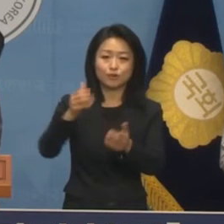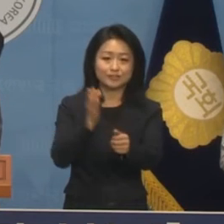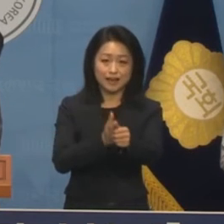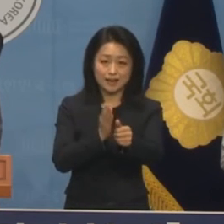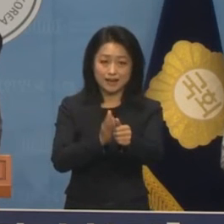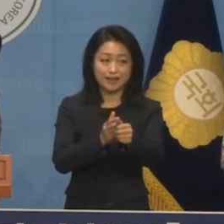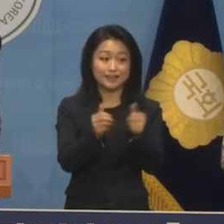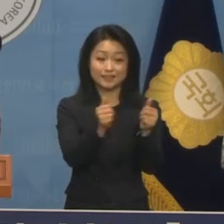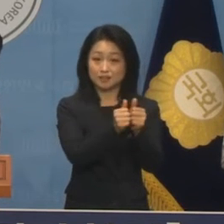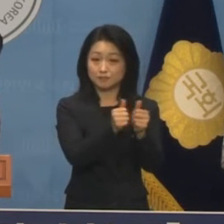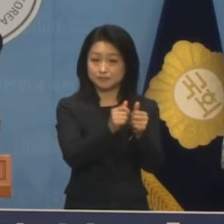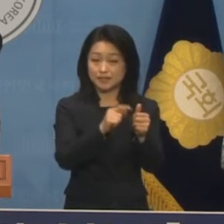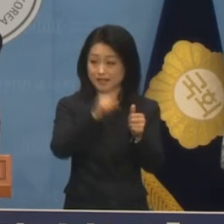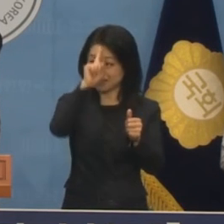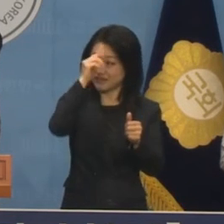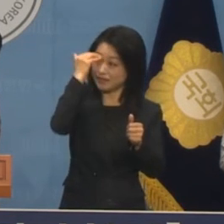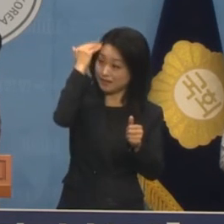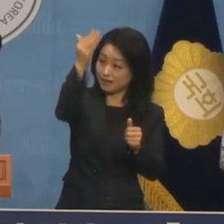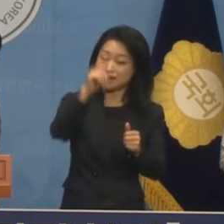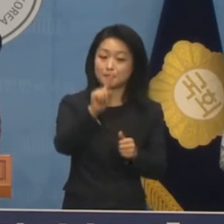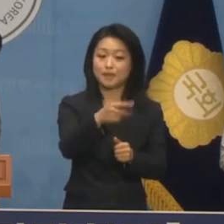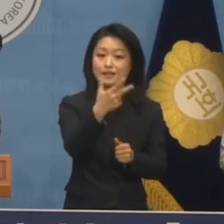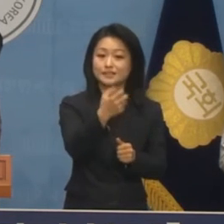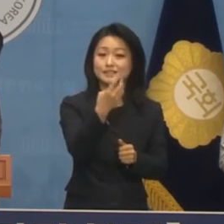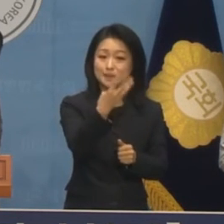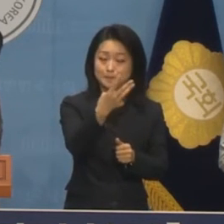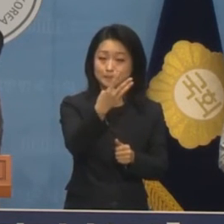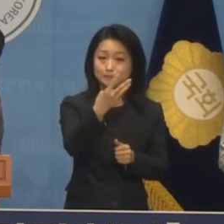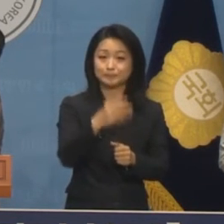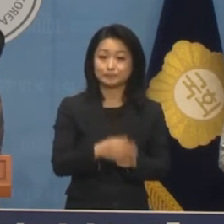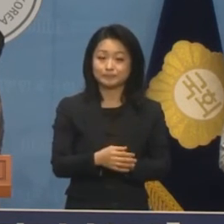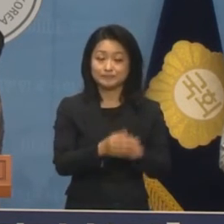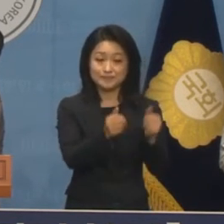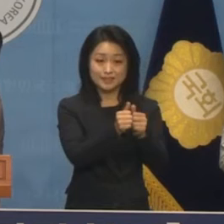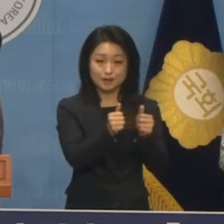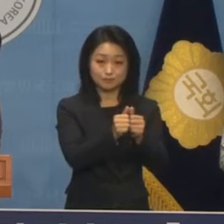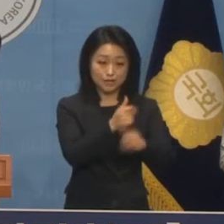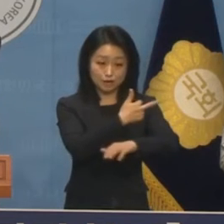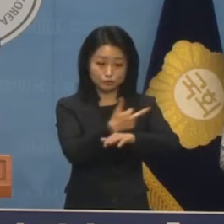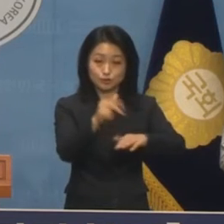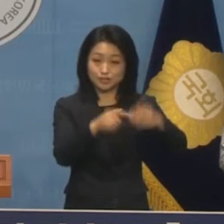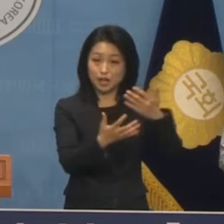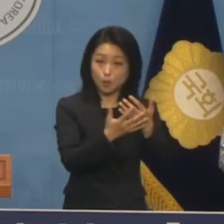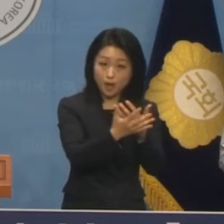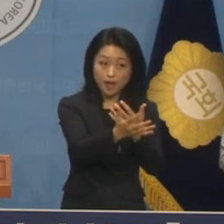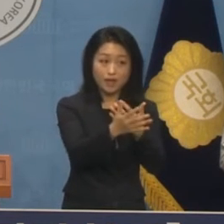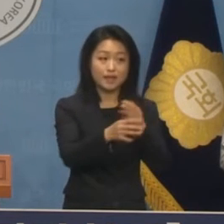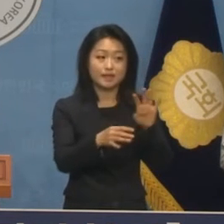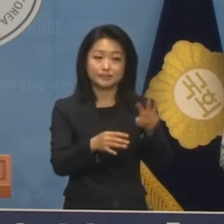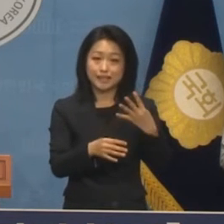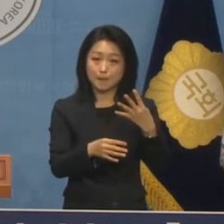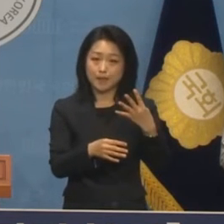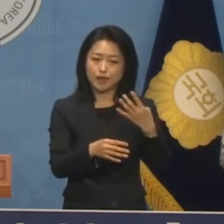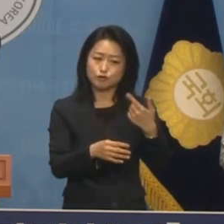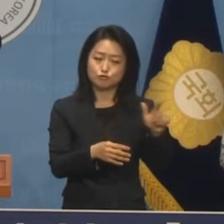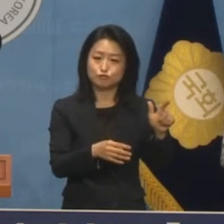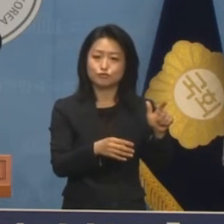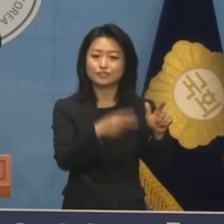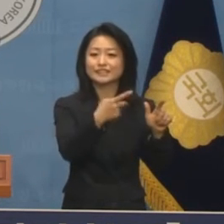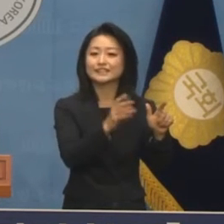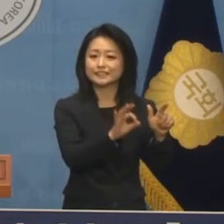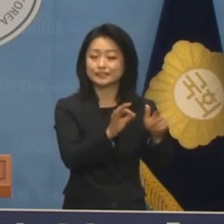하는 남자는 키가 173cm입니다. 남자대회 수영대회에 가서는 400위권밖에 안